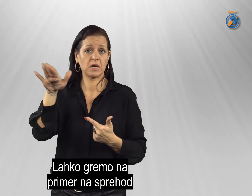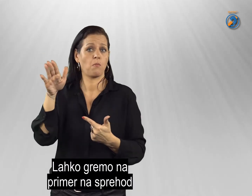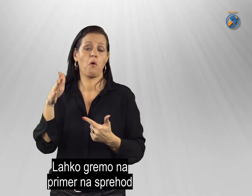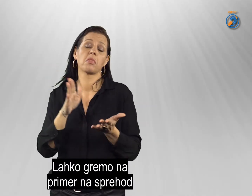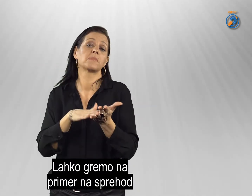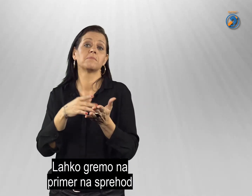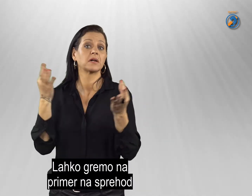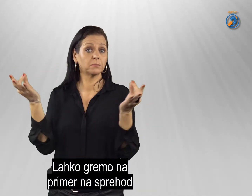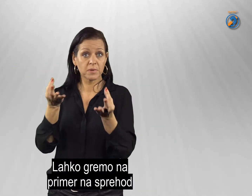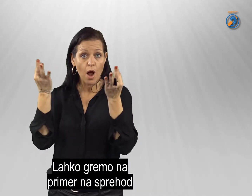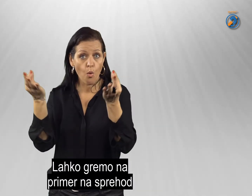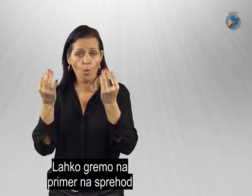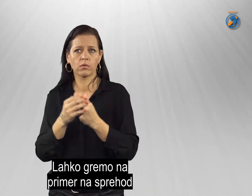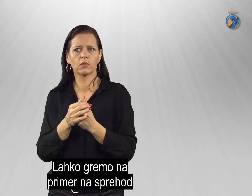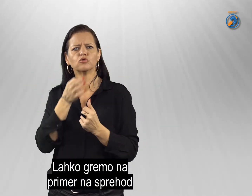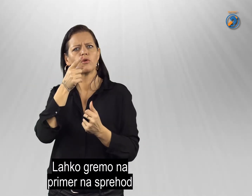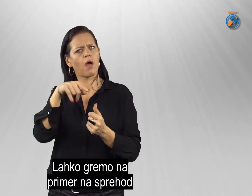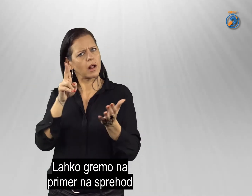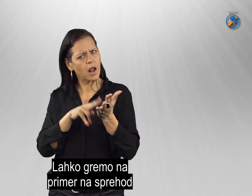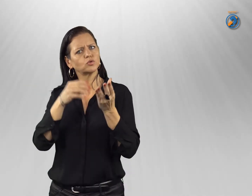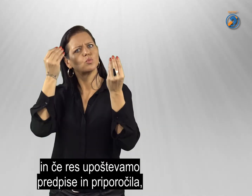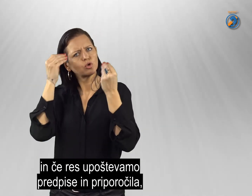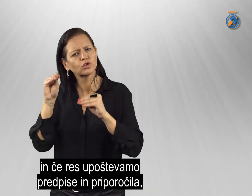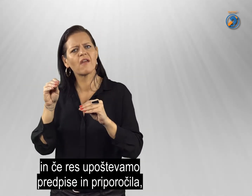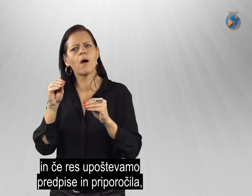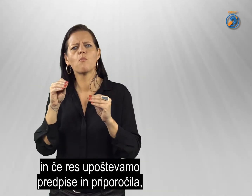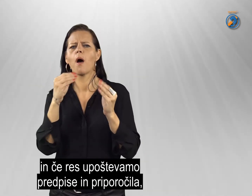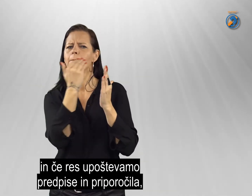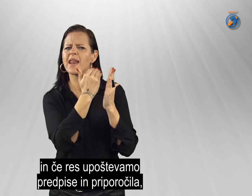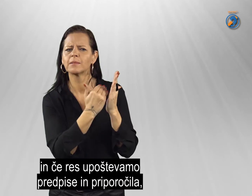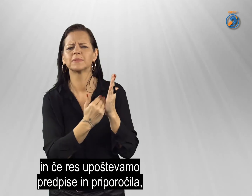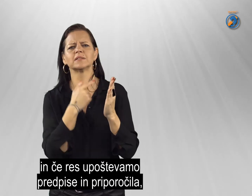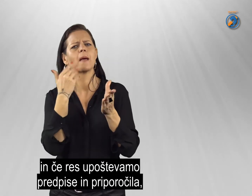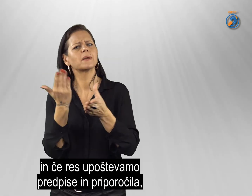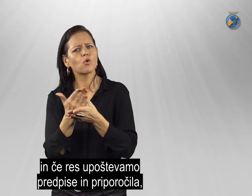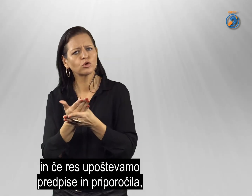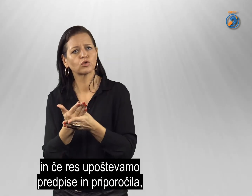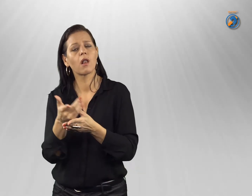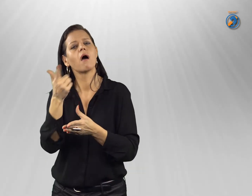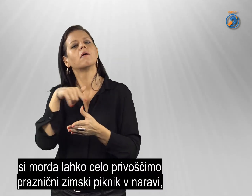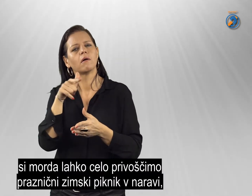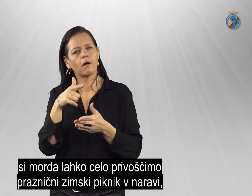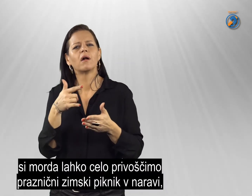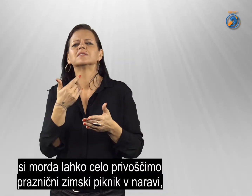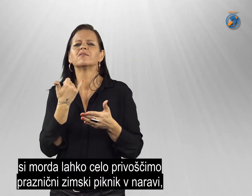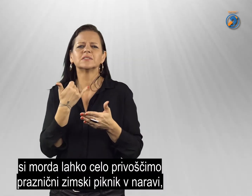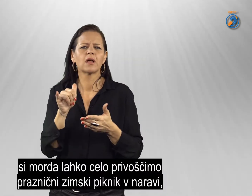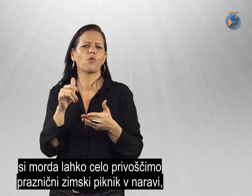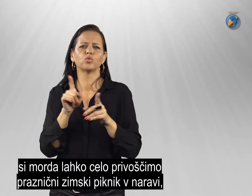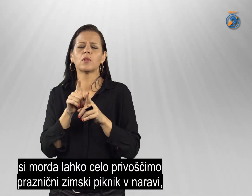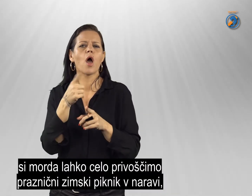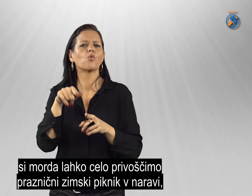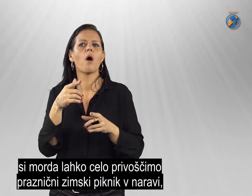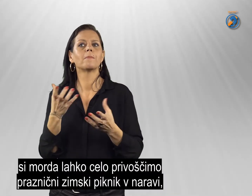Lahko gremo na primer na sprehod in če res upoštevamo predpise in priporočila, si morda lahko celo privoščimo